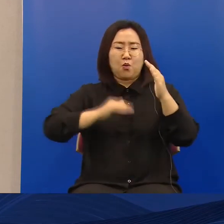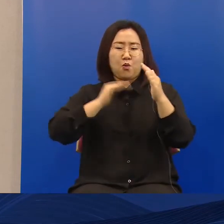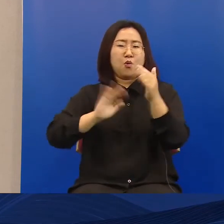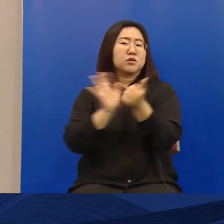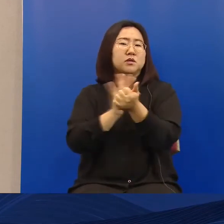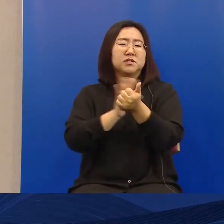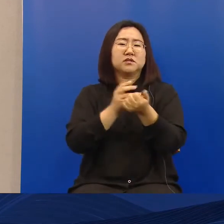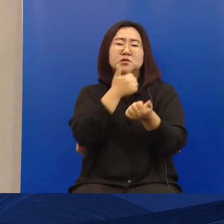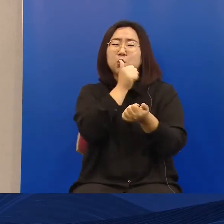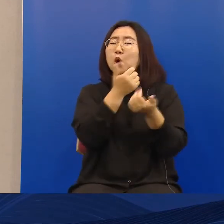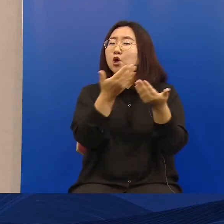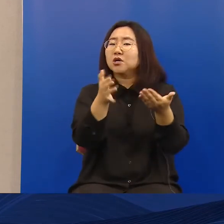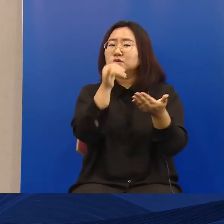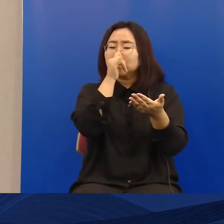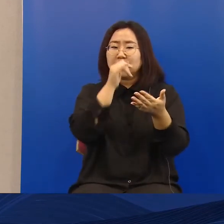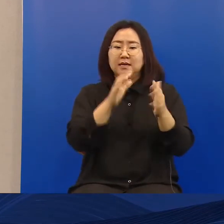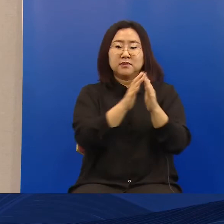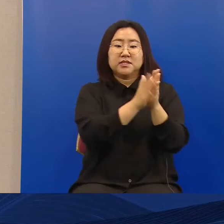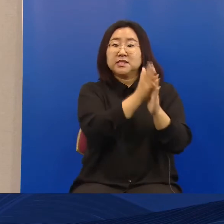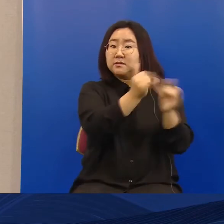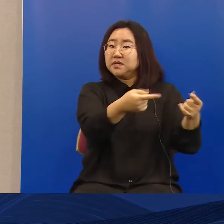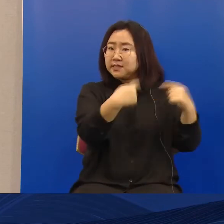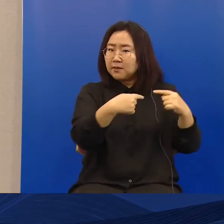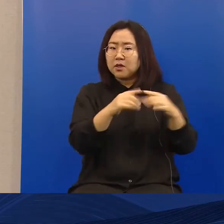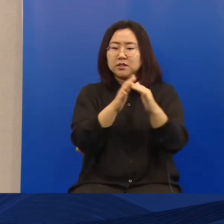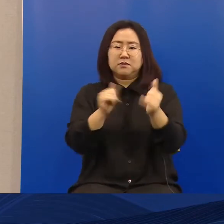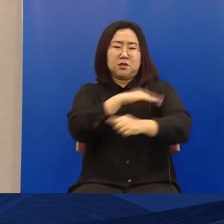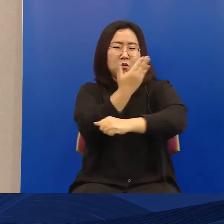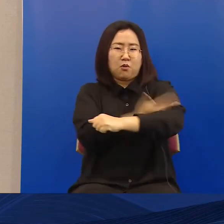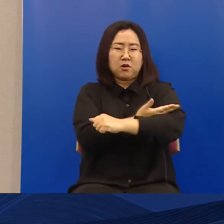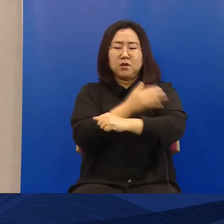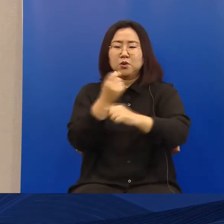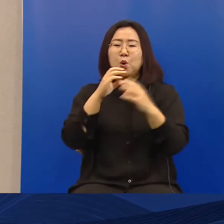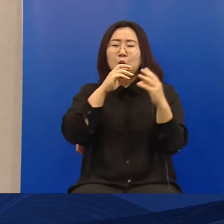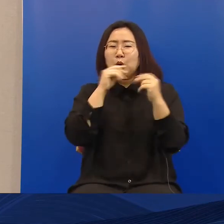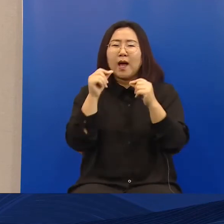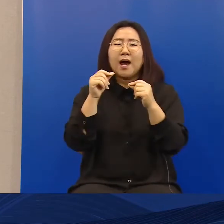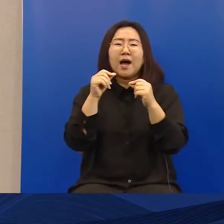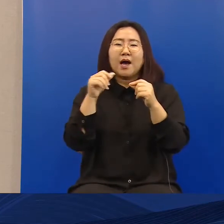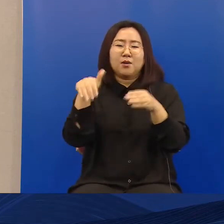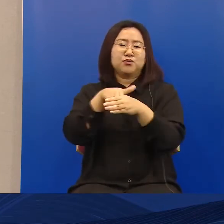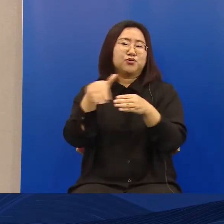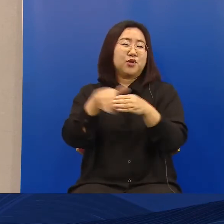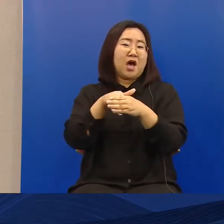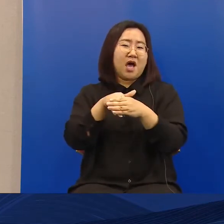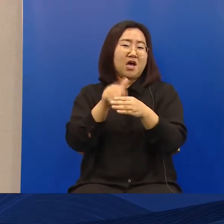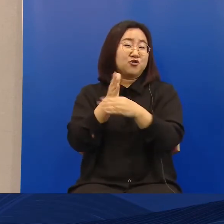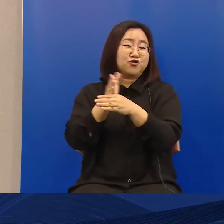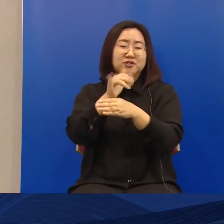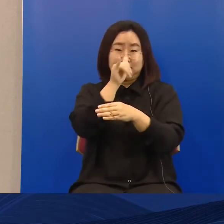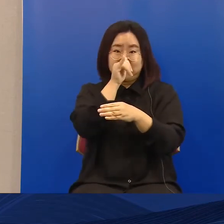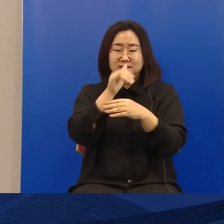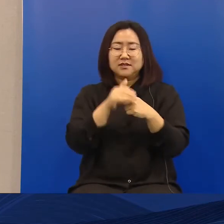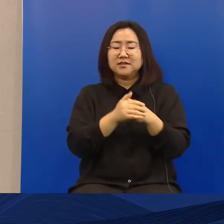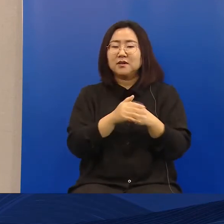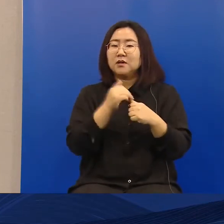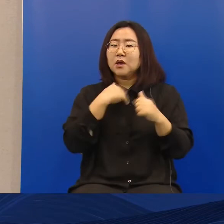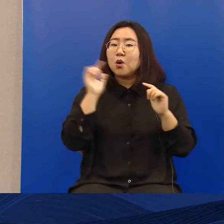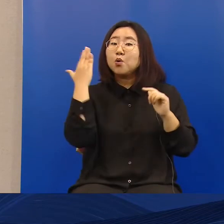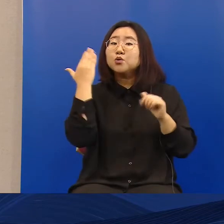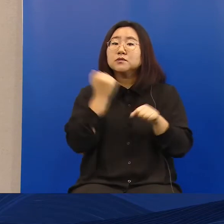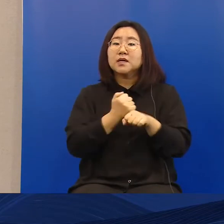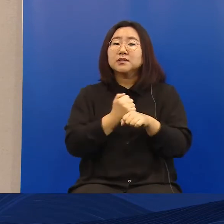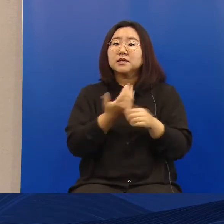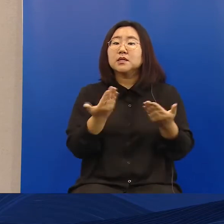통역을 제공하죠. 시민 참여, 시민권, 그리고 다문화주의의 가치입니다. 자, 제가 요즘 하는 일을